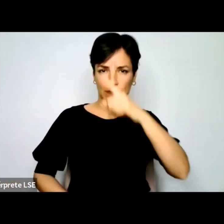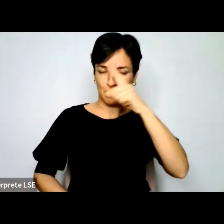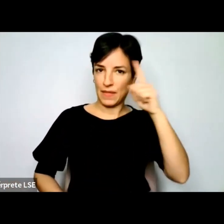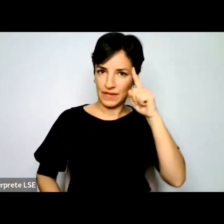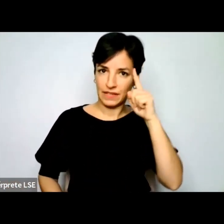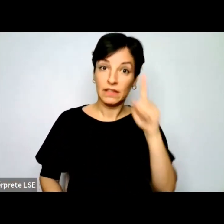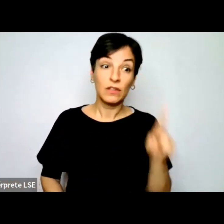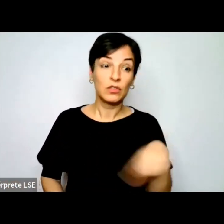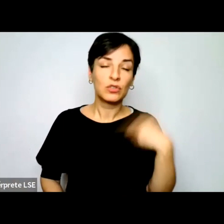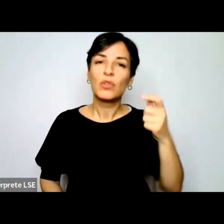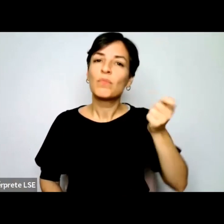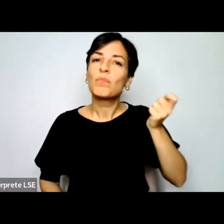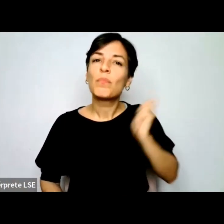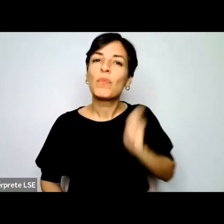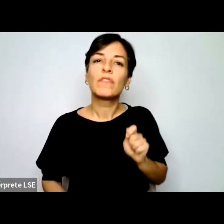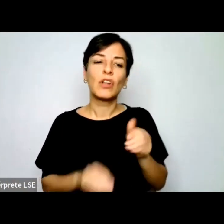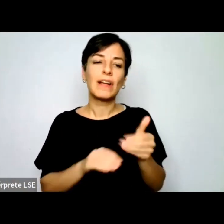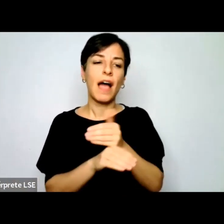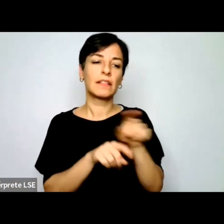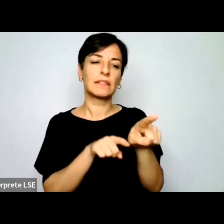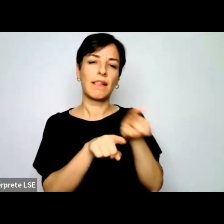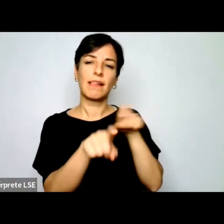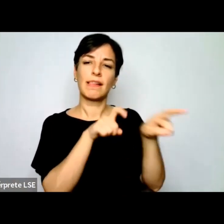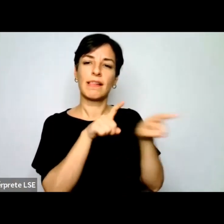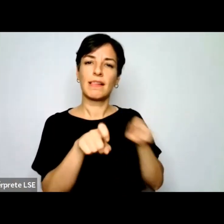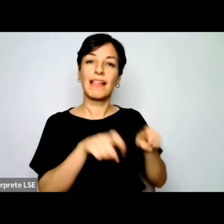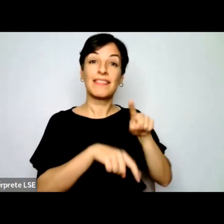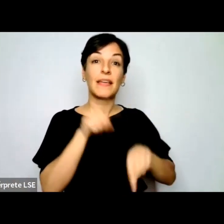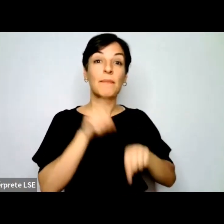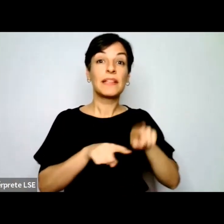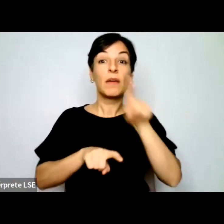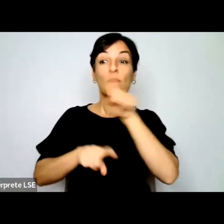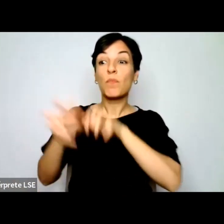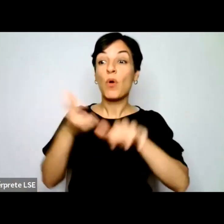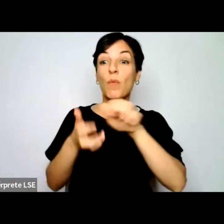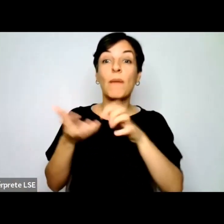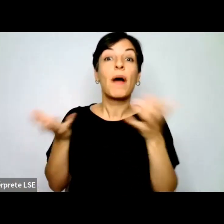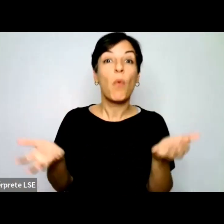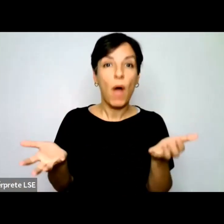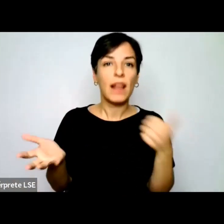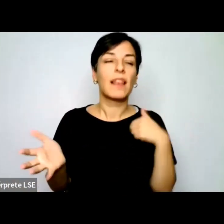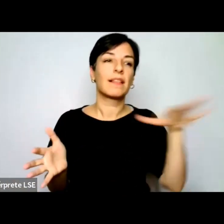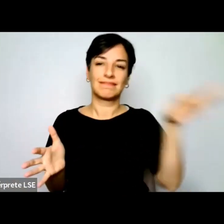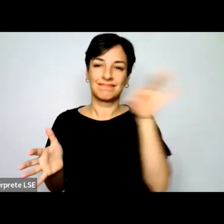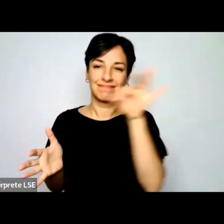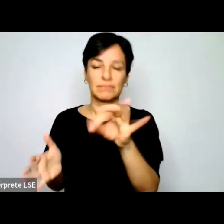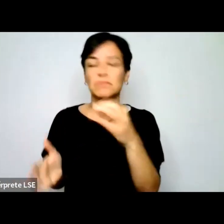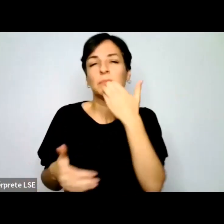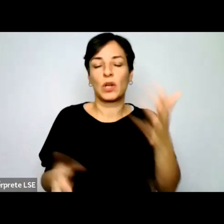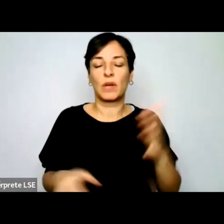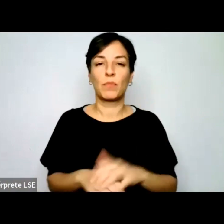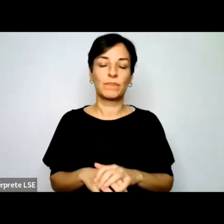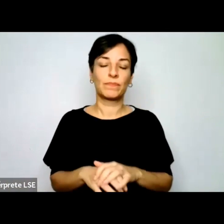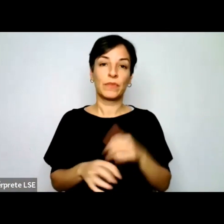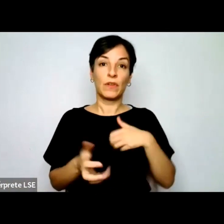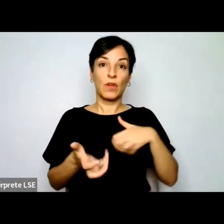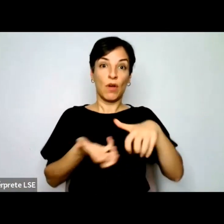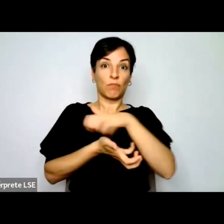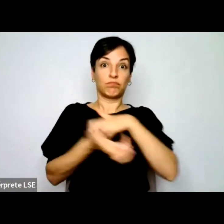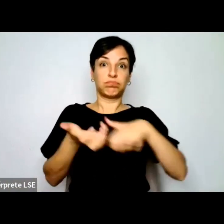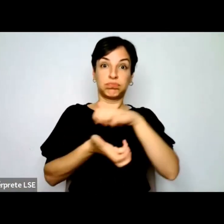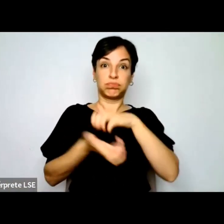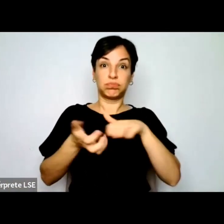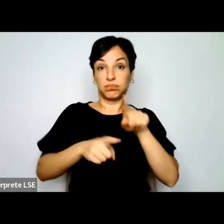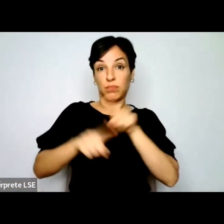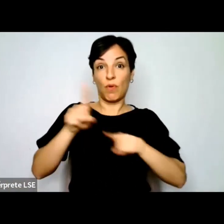están especialmente seleccionados para el tipo de problema que se trata. Por ejemplo, pues si es un conflicto